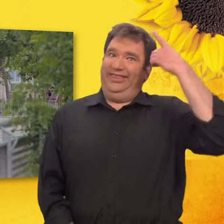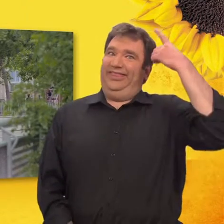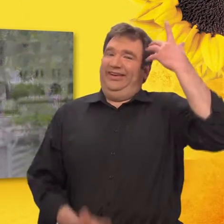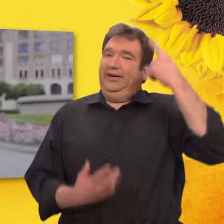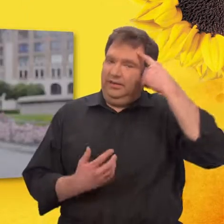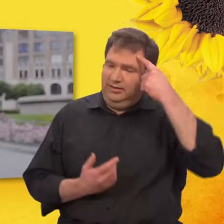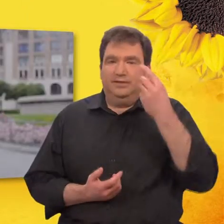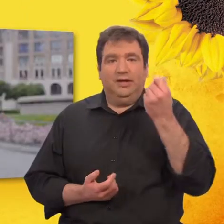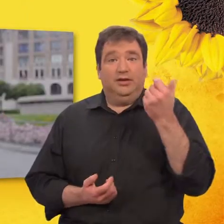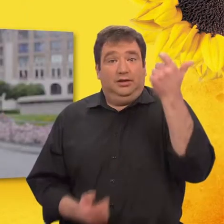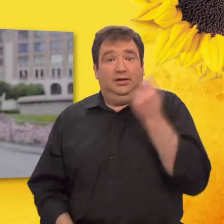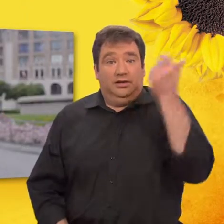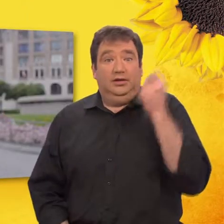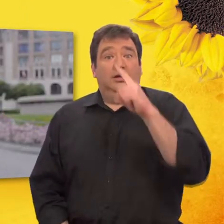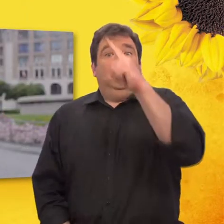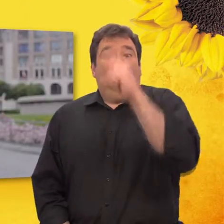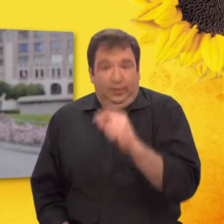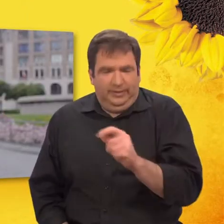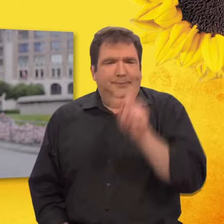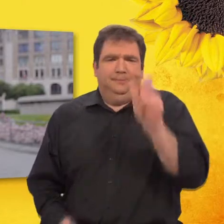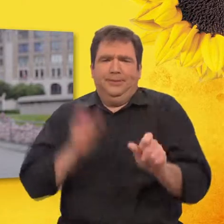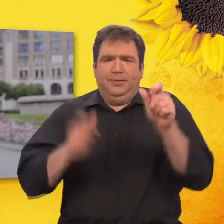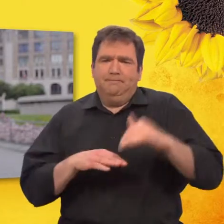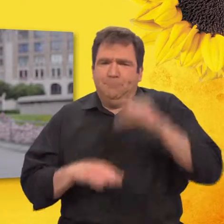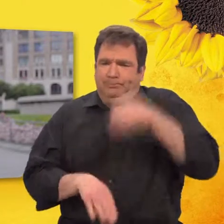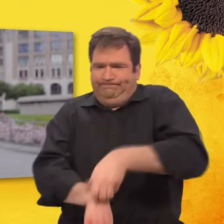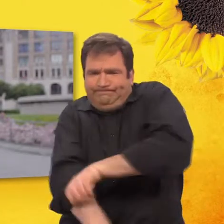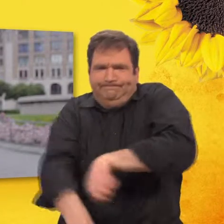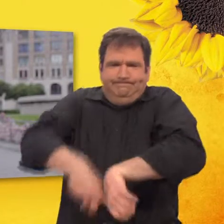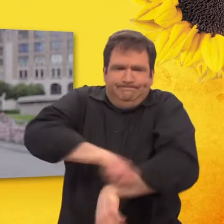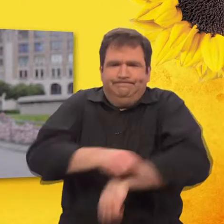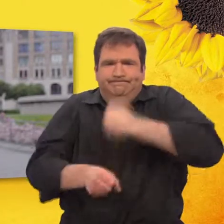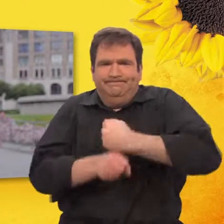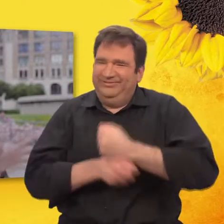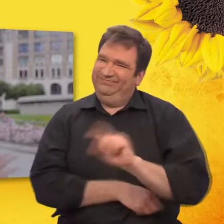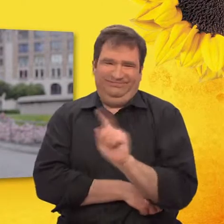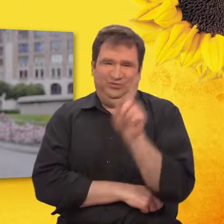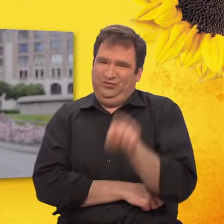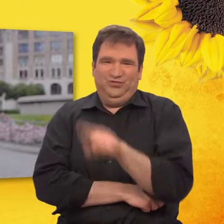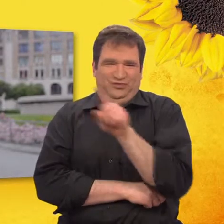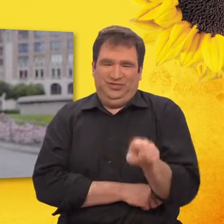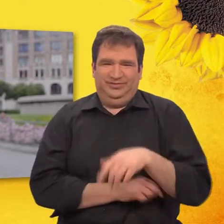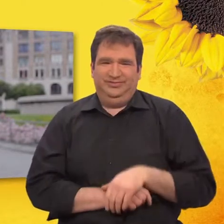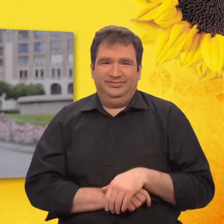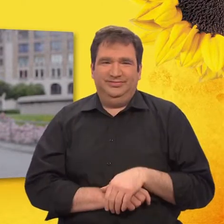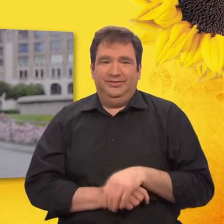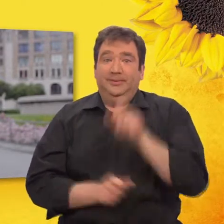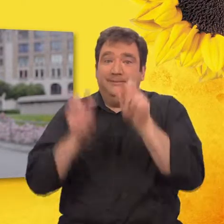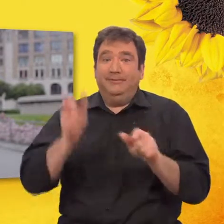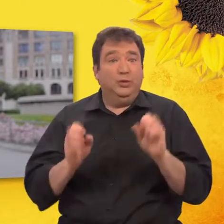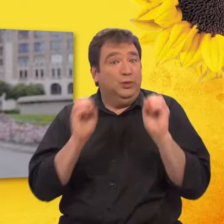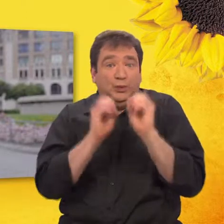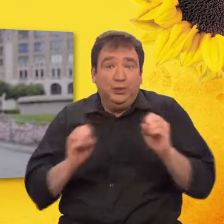El gran error es creer que reduciendo el gasto social la gente va a ser también más responsable.